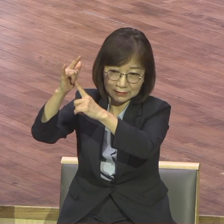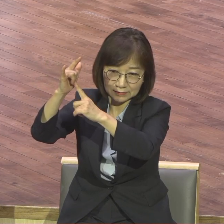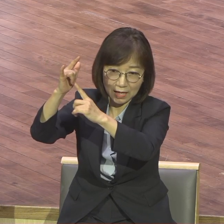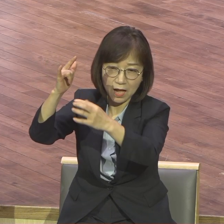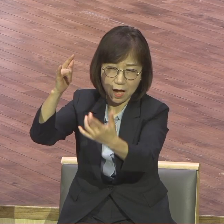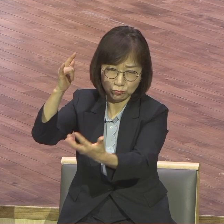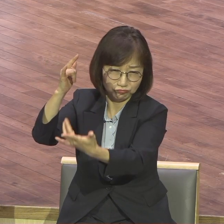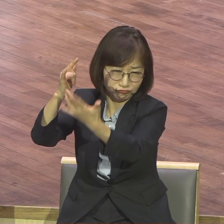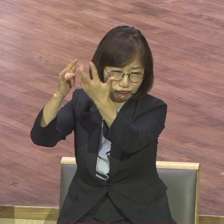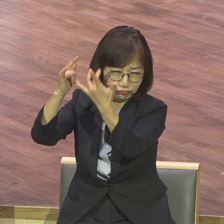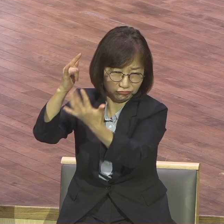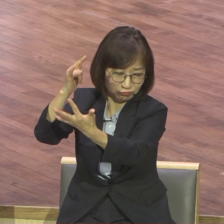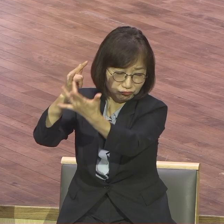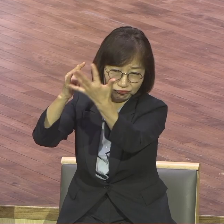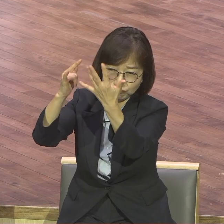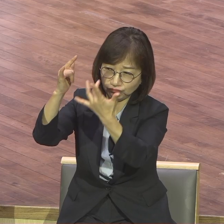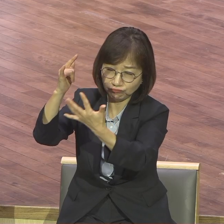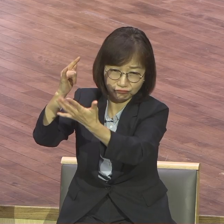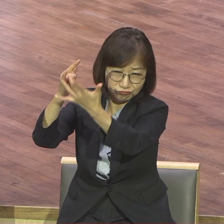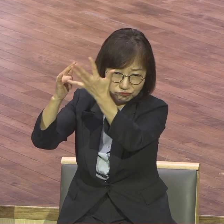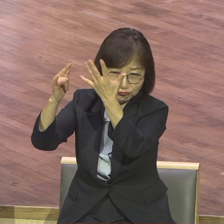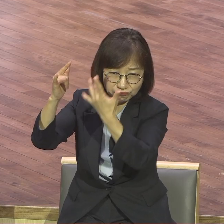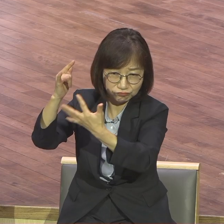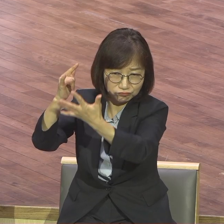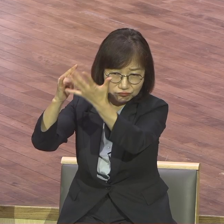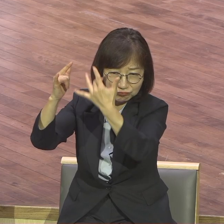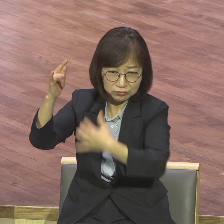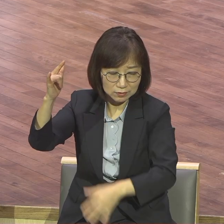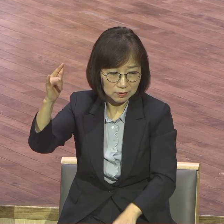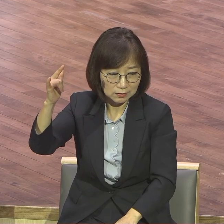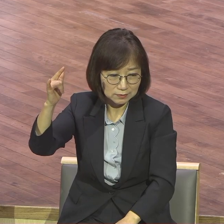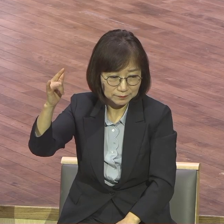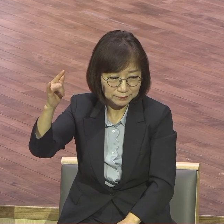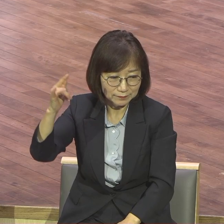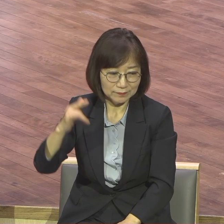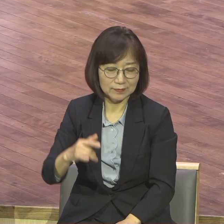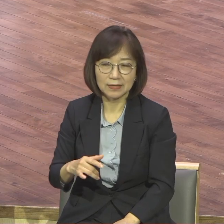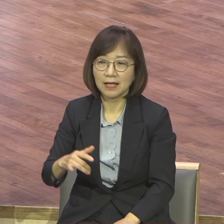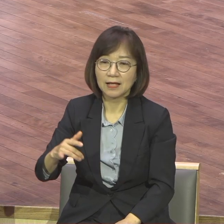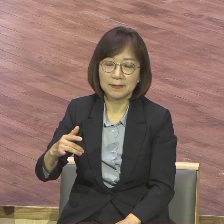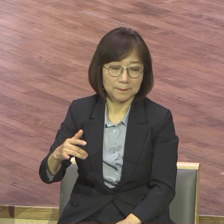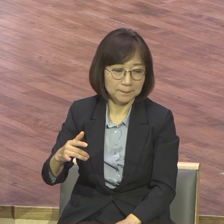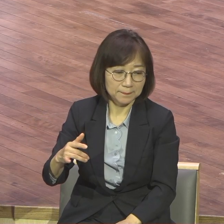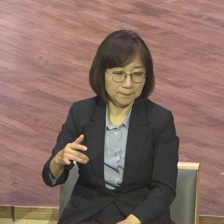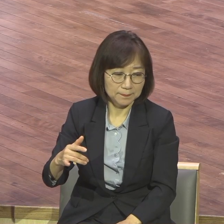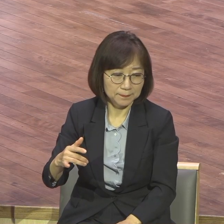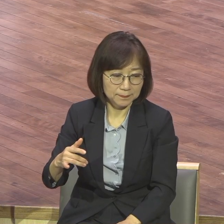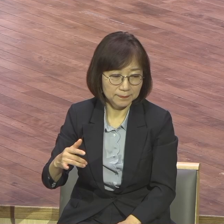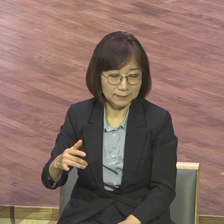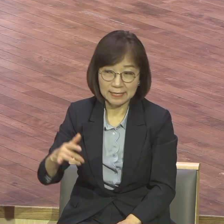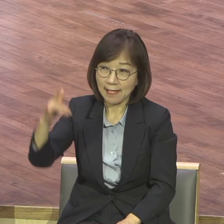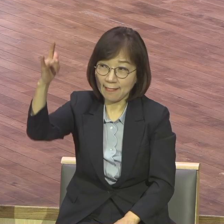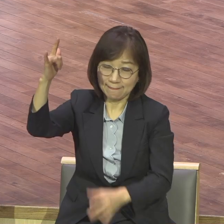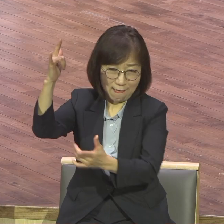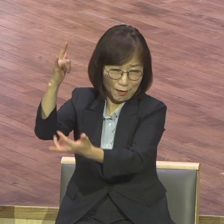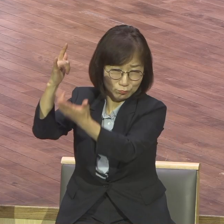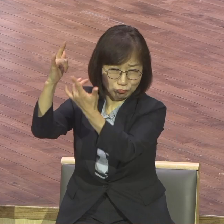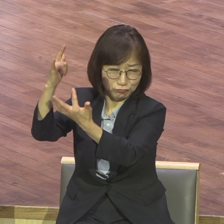그리 나오냐고요? 성경을 보면요, 태양이 불을 일으켜서 우주를 운행하는 게